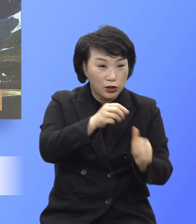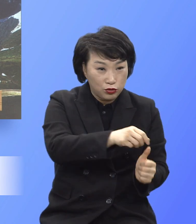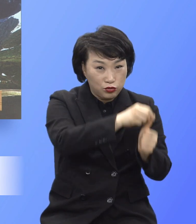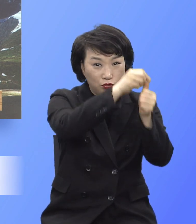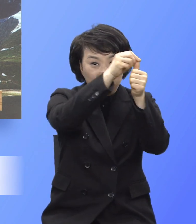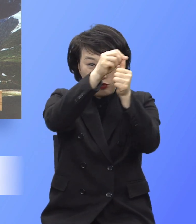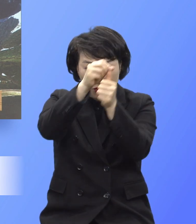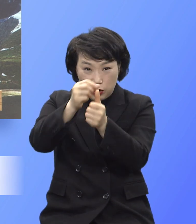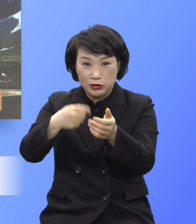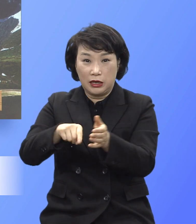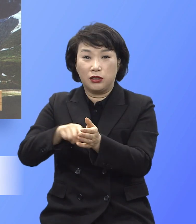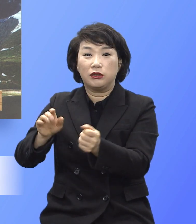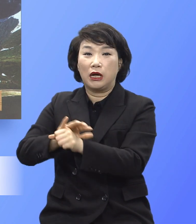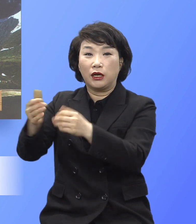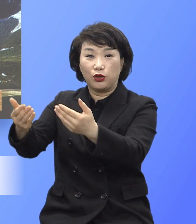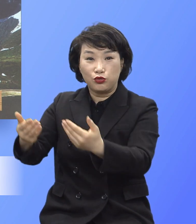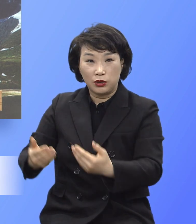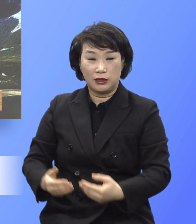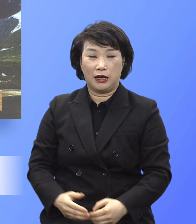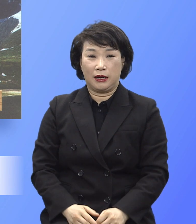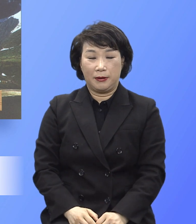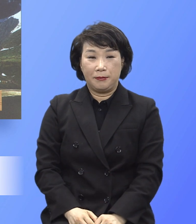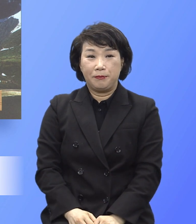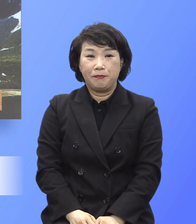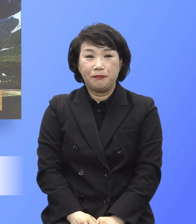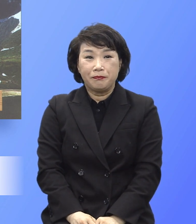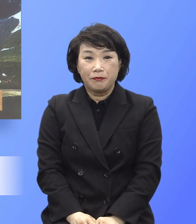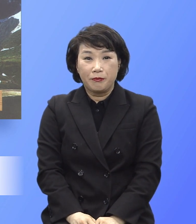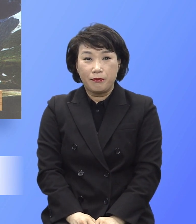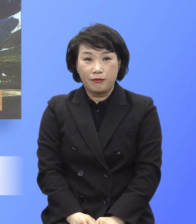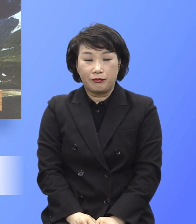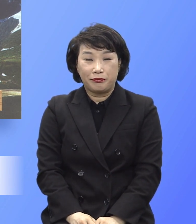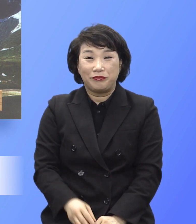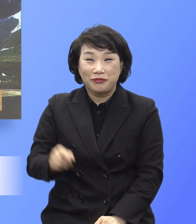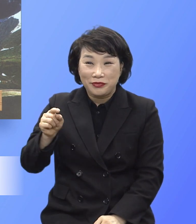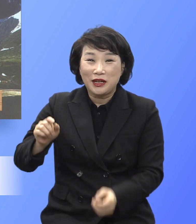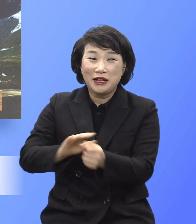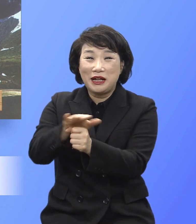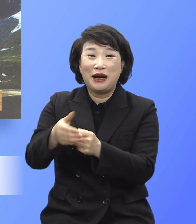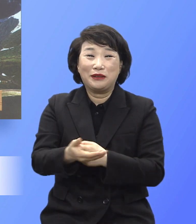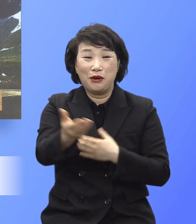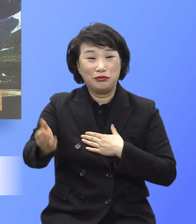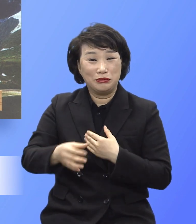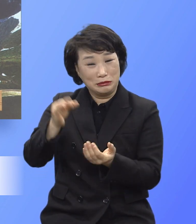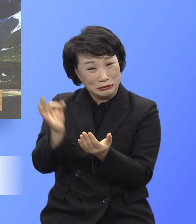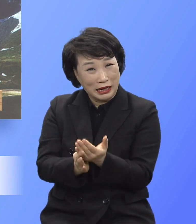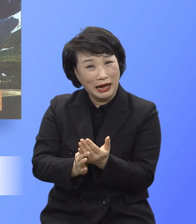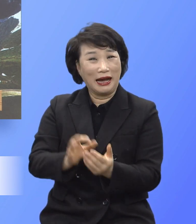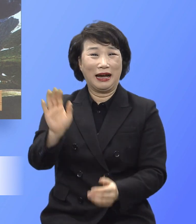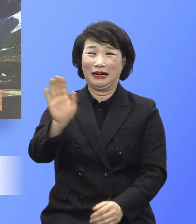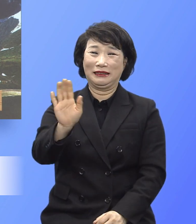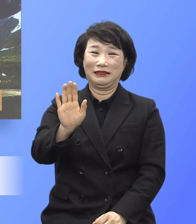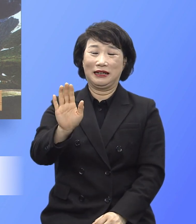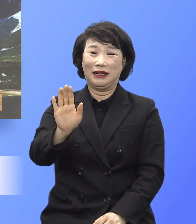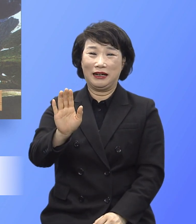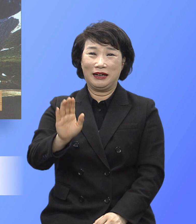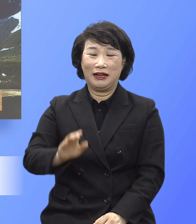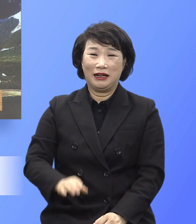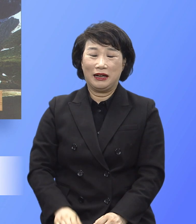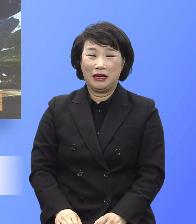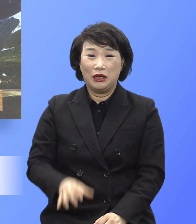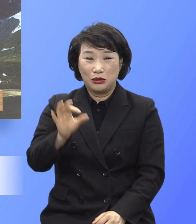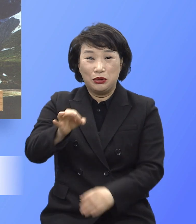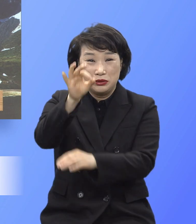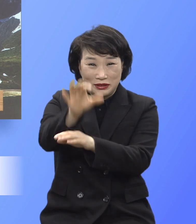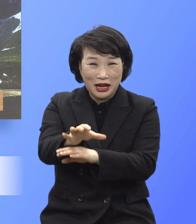구원하려고 사랑하신 것입니다. 이 사랑은 싸구려가 아닙니다. 돈